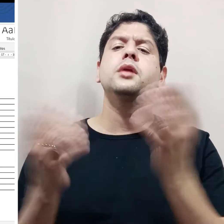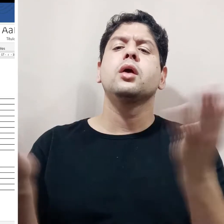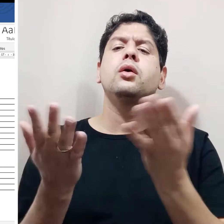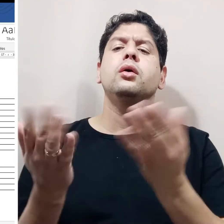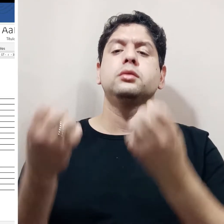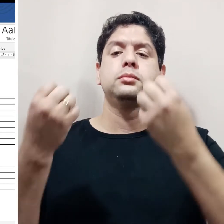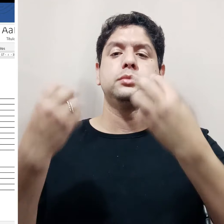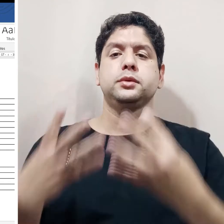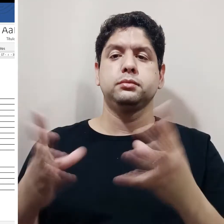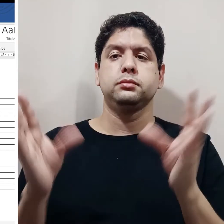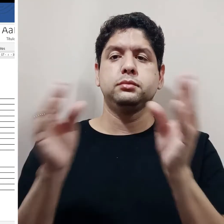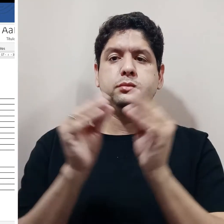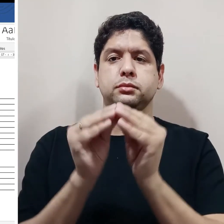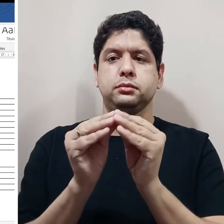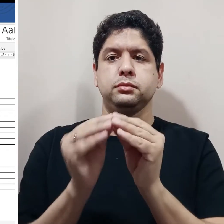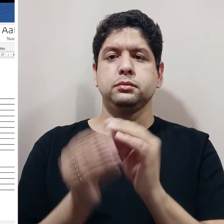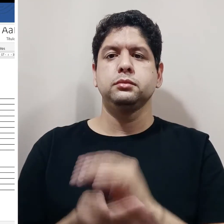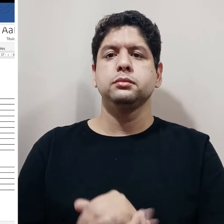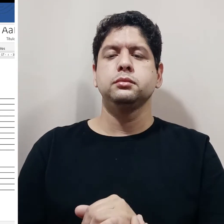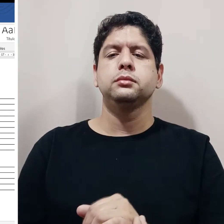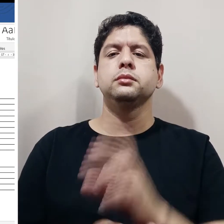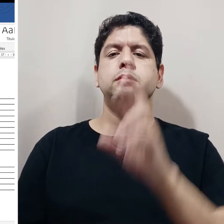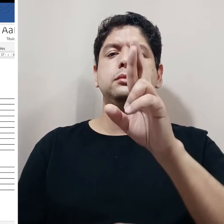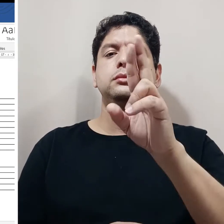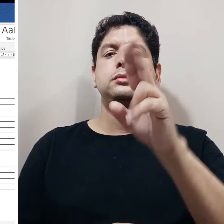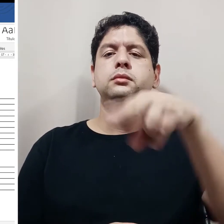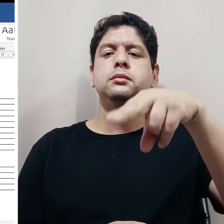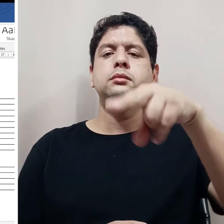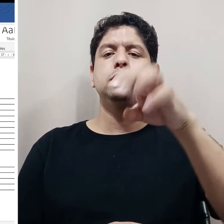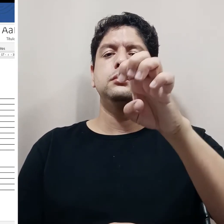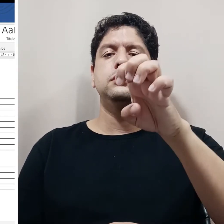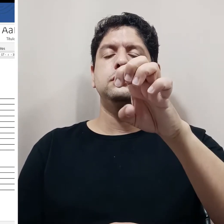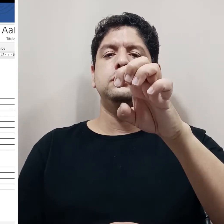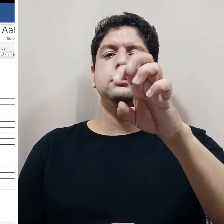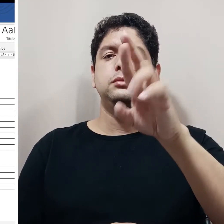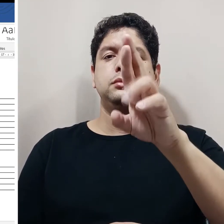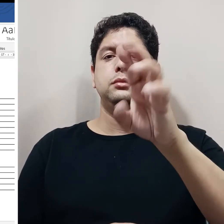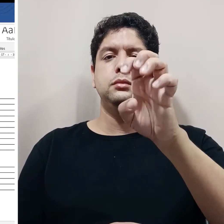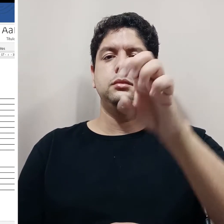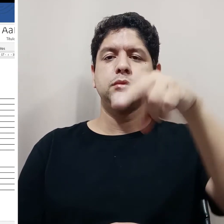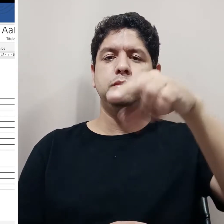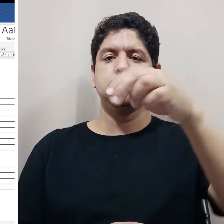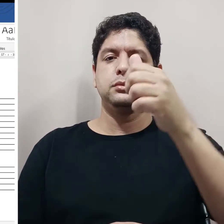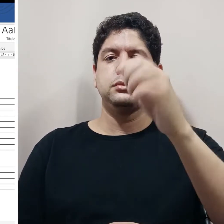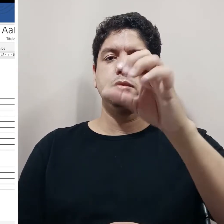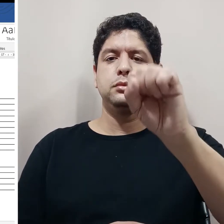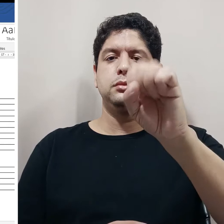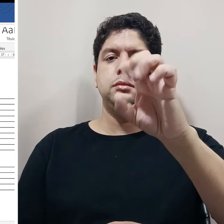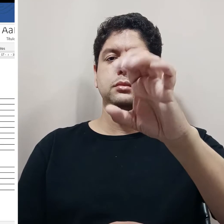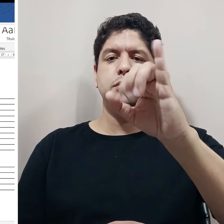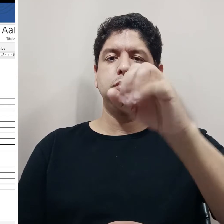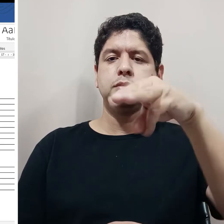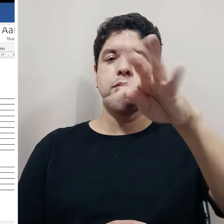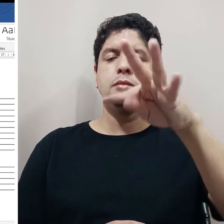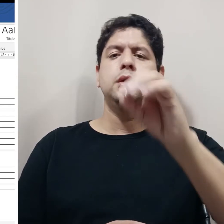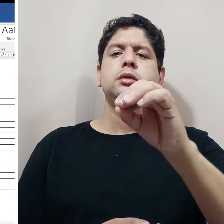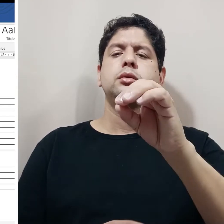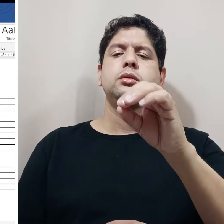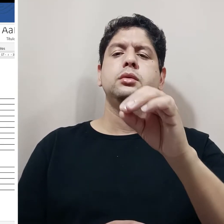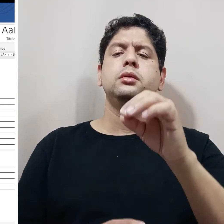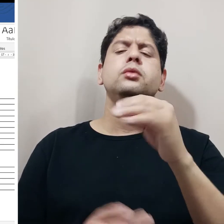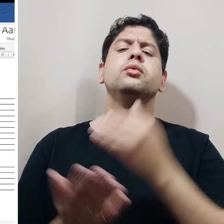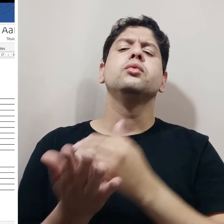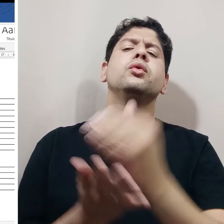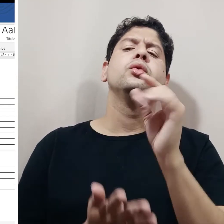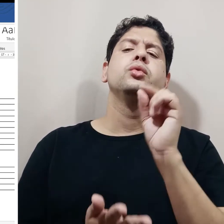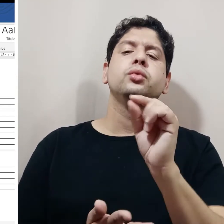Renascimento. Então, o que a gente pode dizer sobre o Renascimento? Podemos, então, definir o Renascimento como...